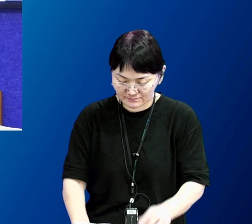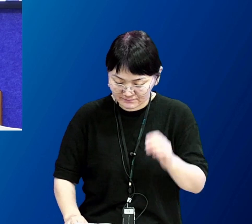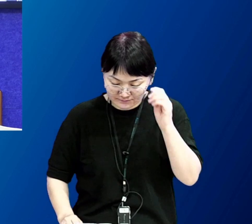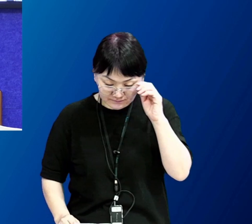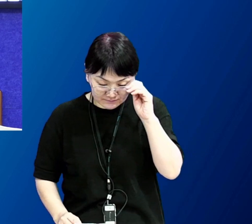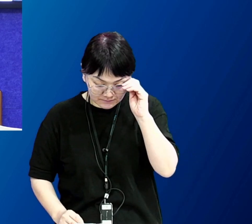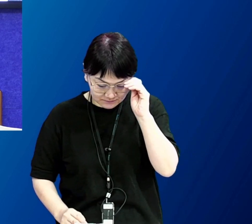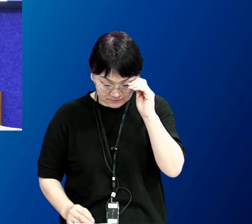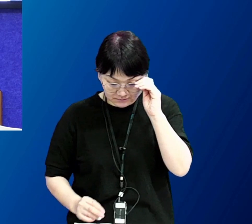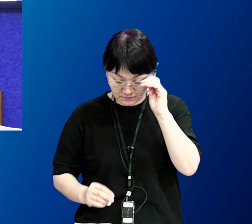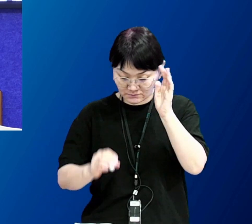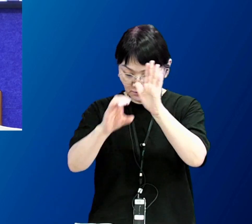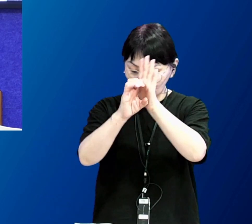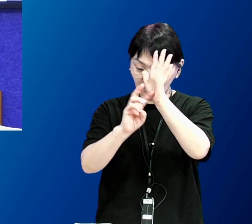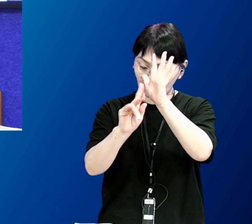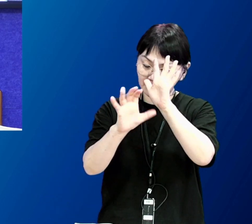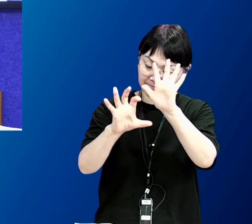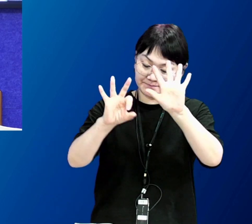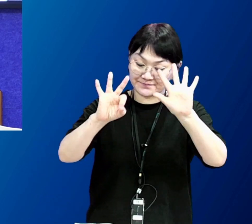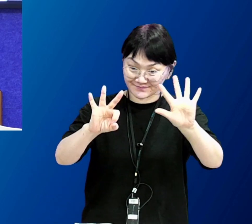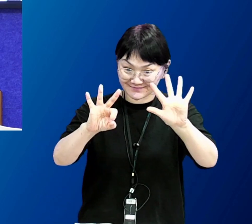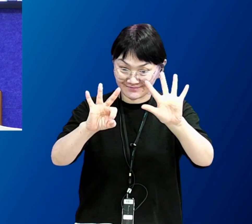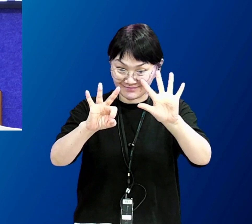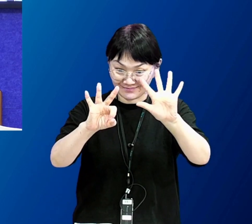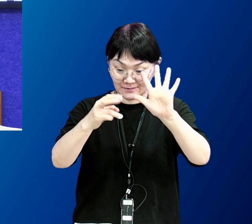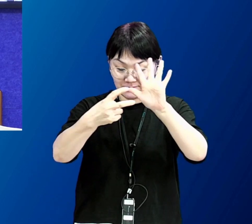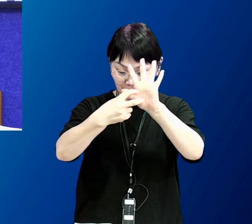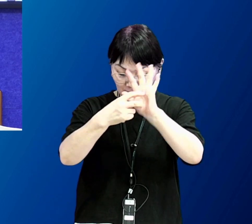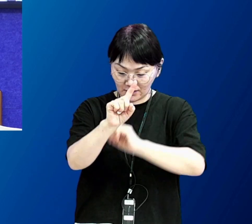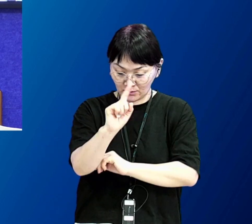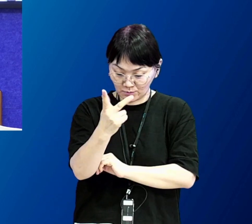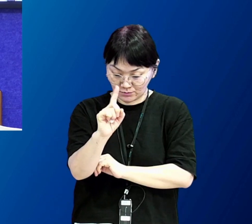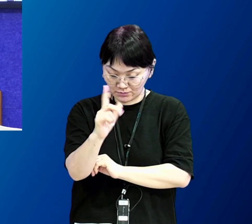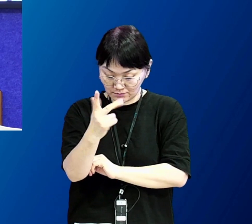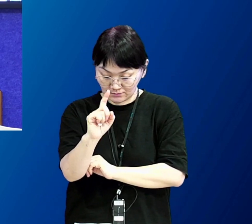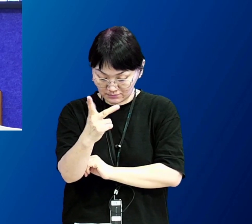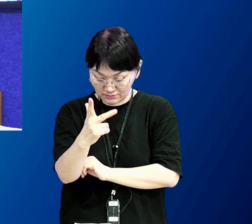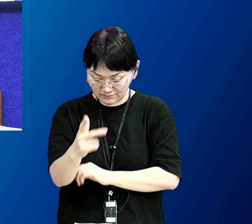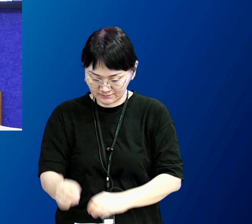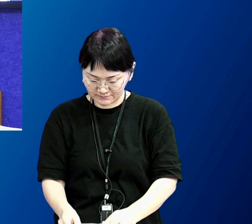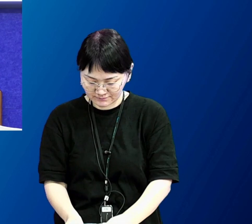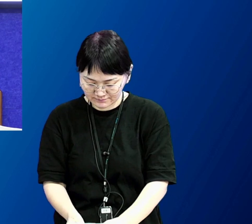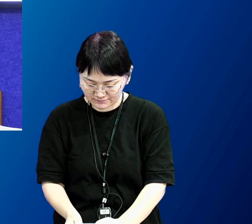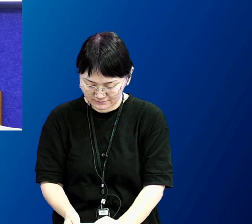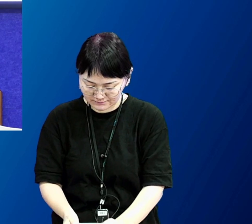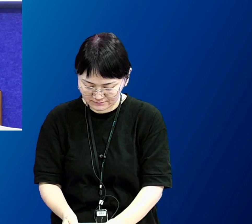За, сургаалт өгсөн 8-ийн 13 дээрээ саруулна. Ингэж бичсэн байна.